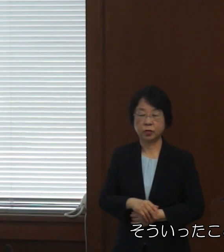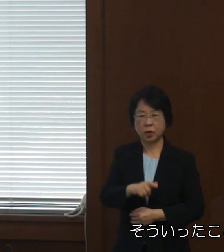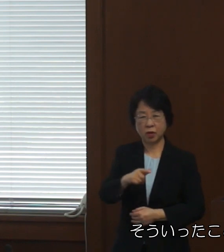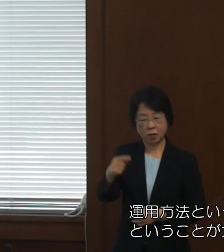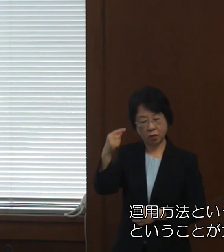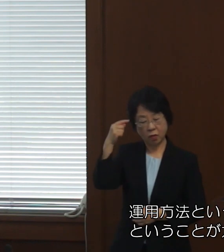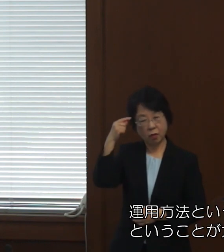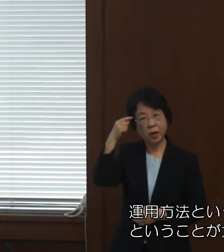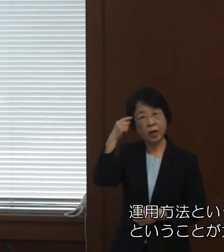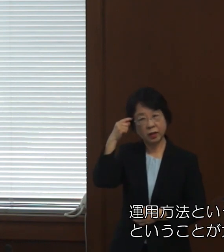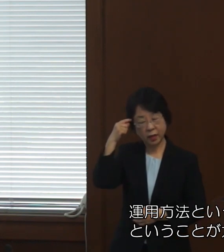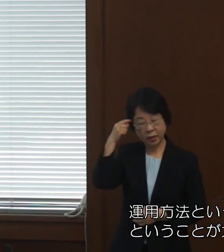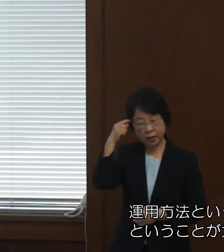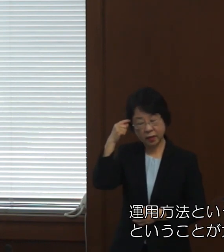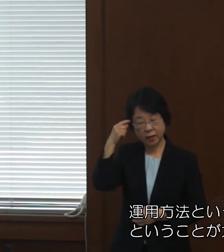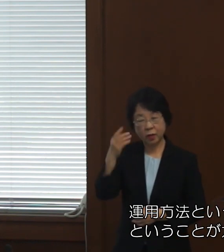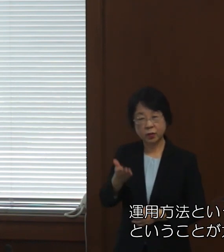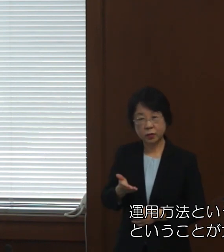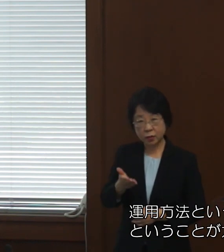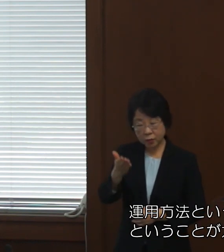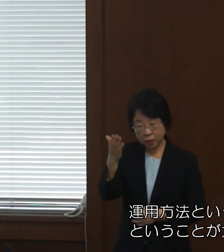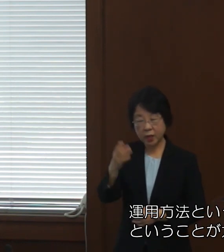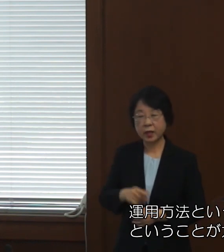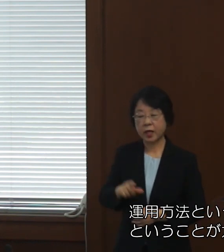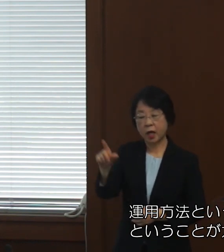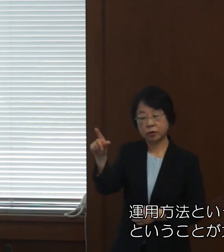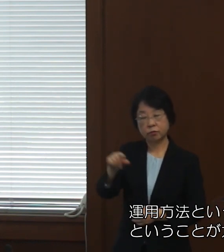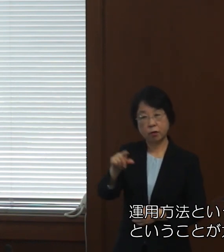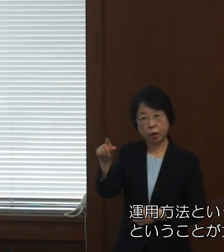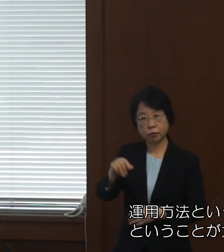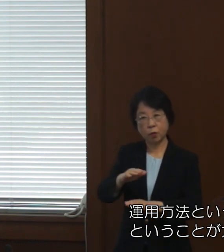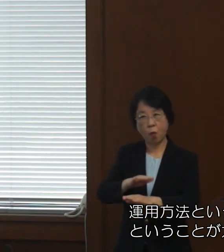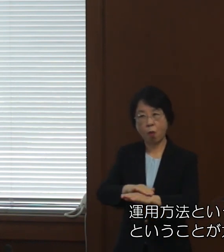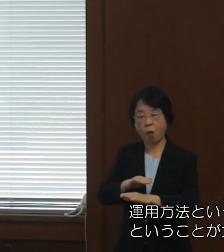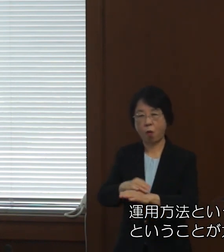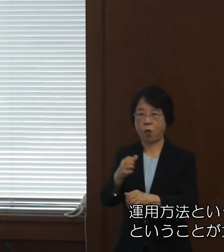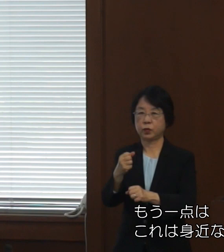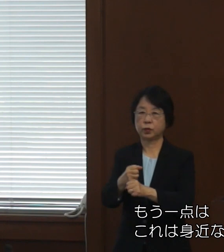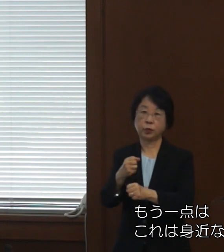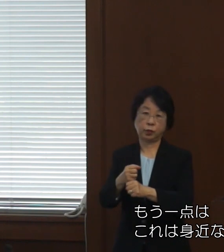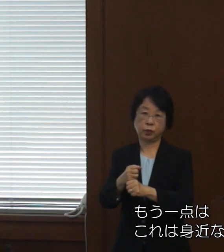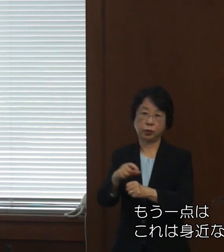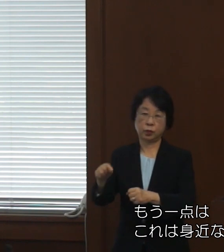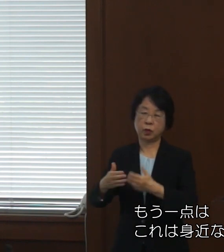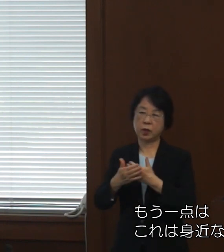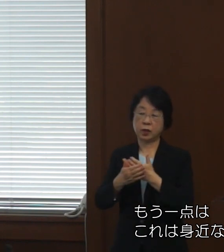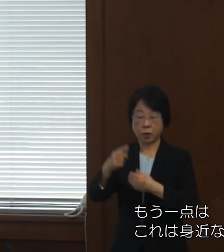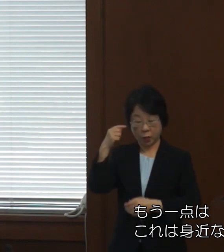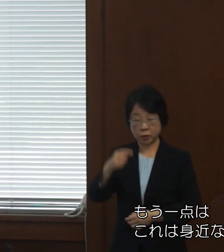踏まえながら運用方法というものを作っていくということは大事だと思うんですね